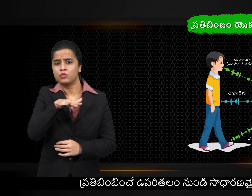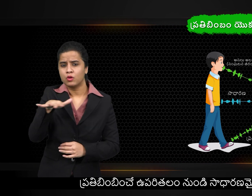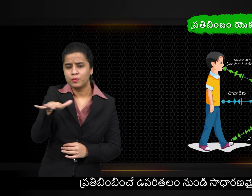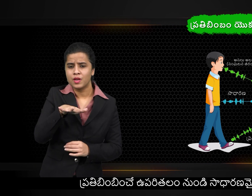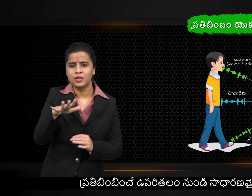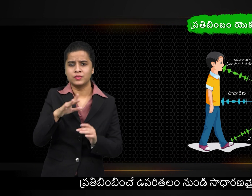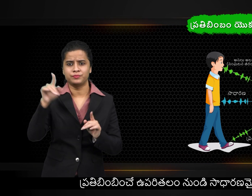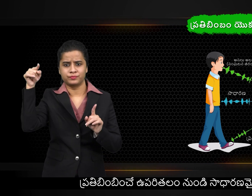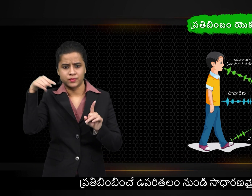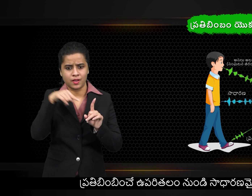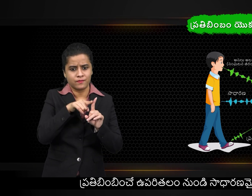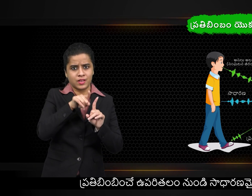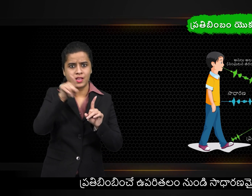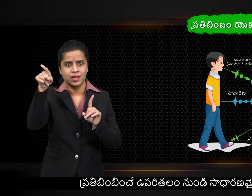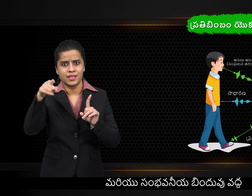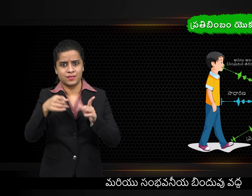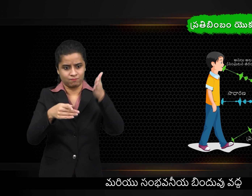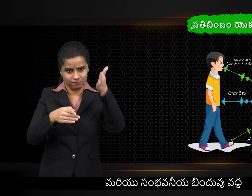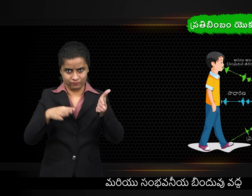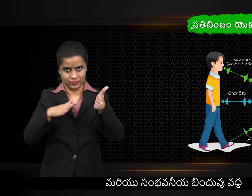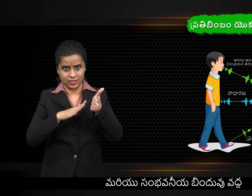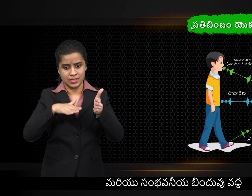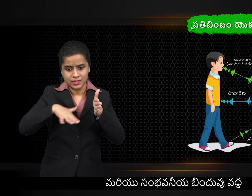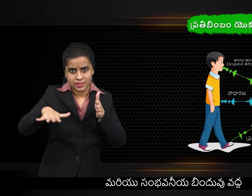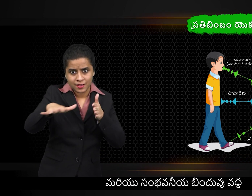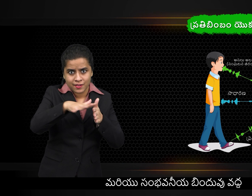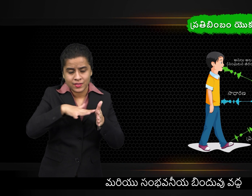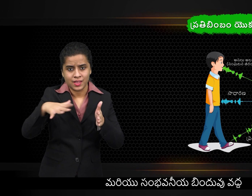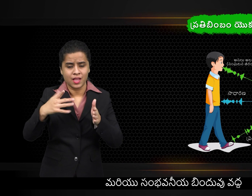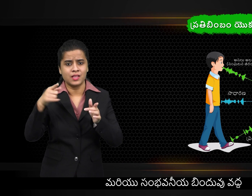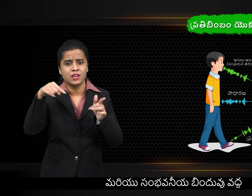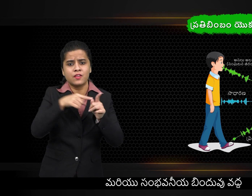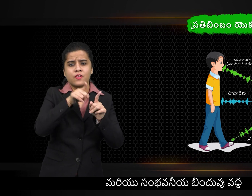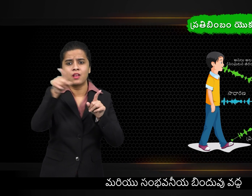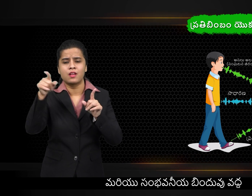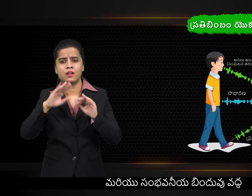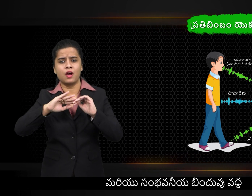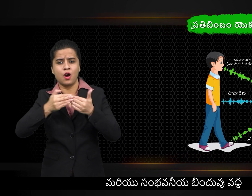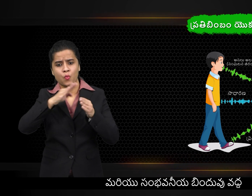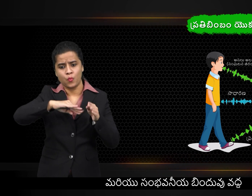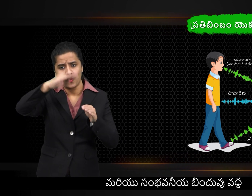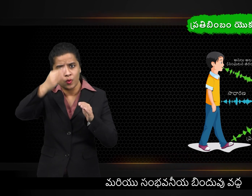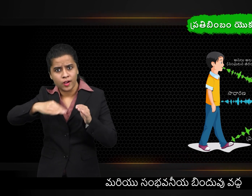ప్రతిబింబించే ఉపరితలం నుండి సాధారణమైనది మరియు సంభవనీయ బిందువు వద్ద